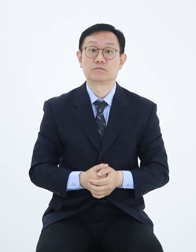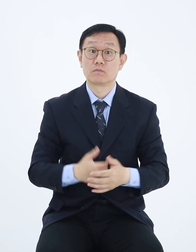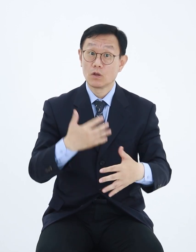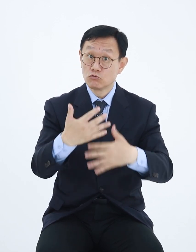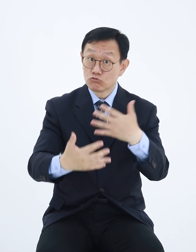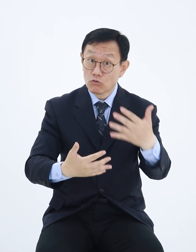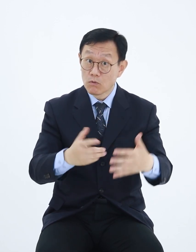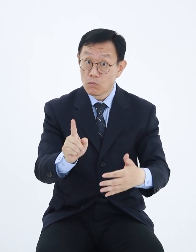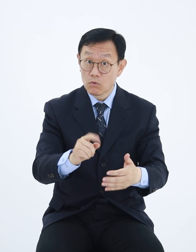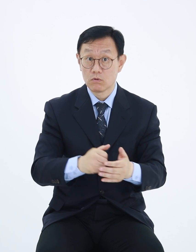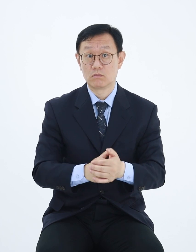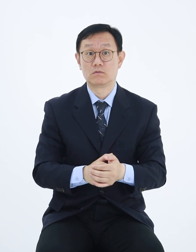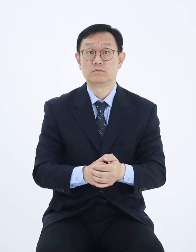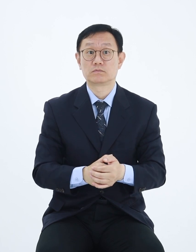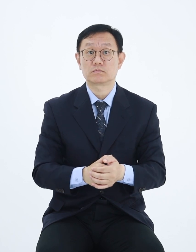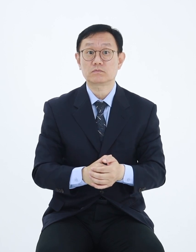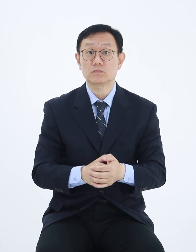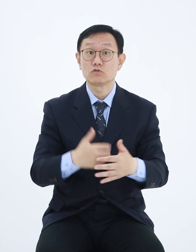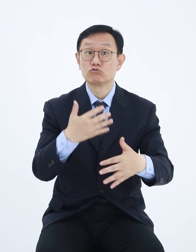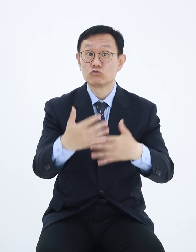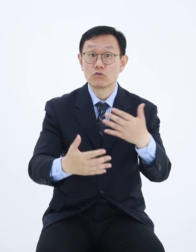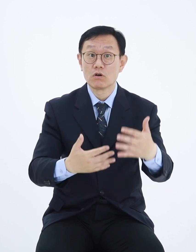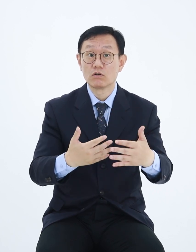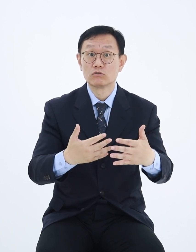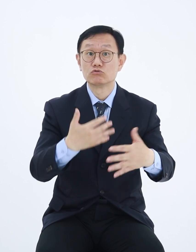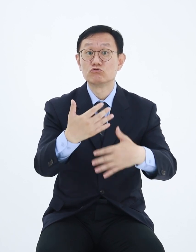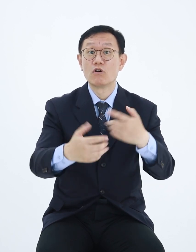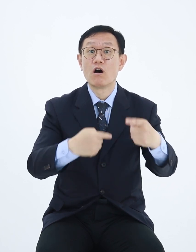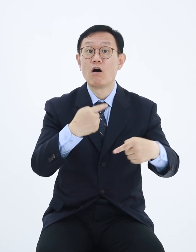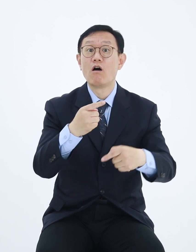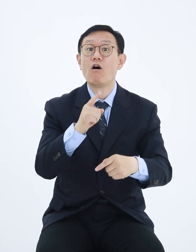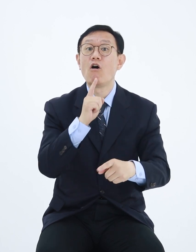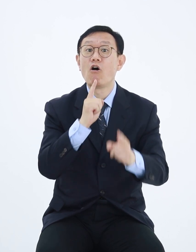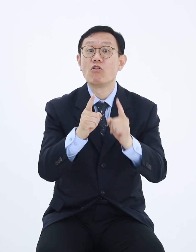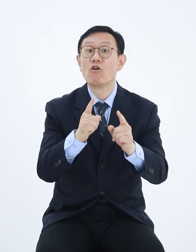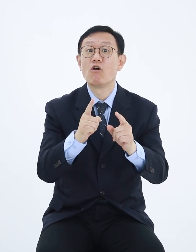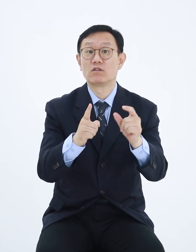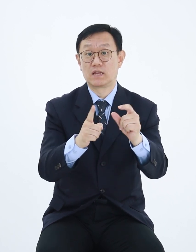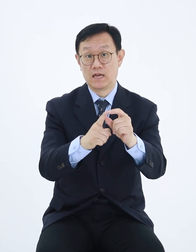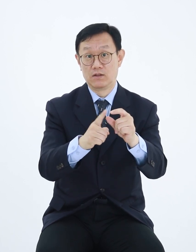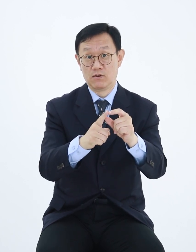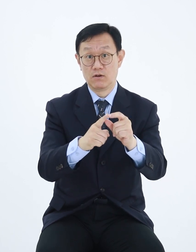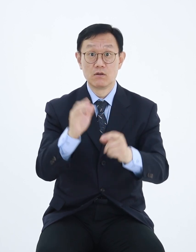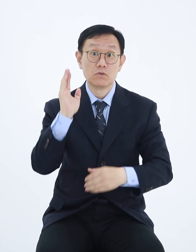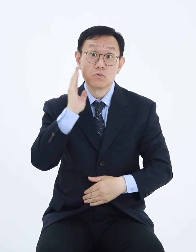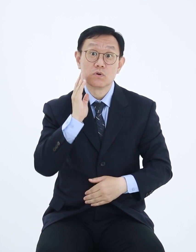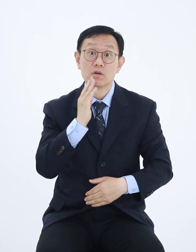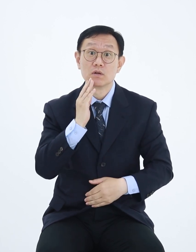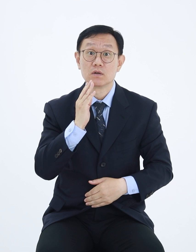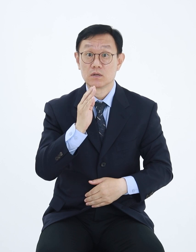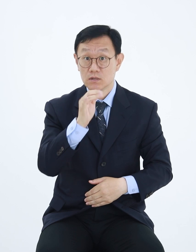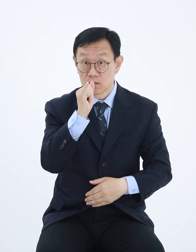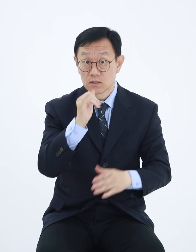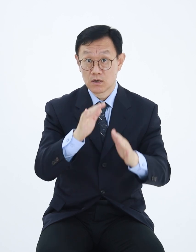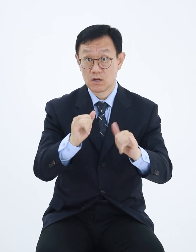수어란? 수어는 수화 언어를 줄여 이르는 말로 청각장애가 있는 사람들이 손과 손가락의